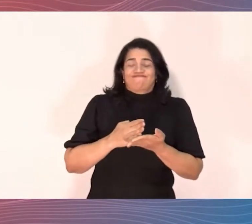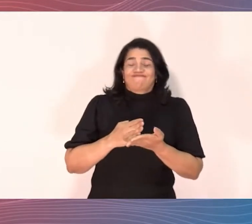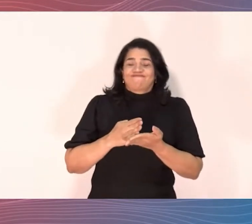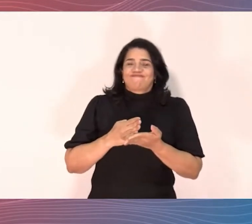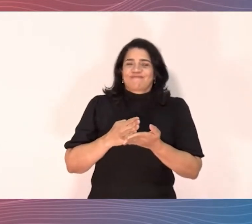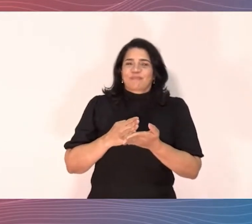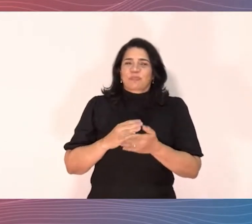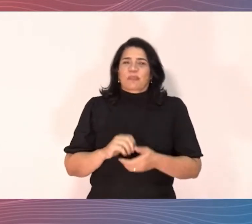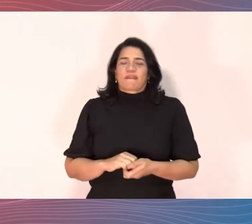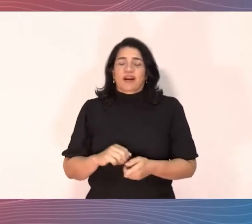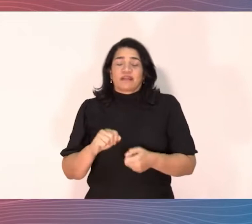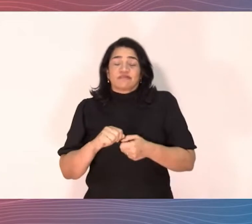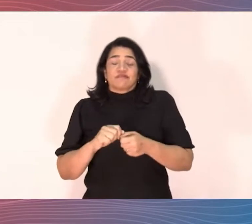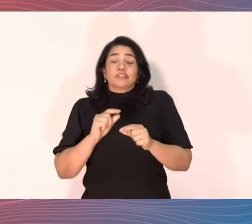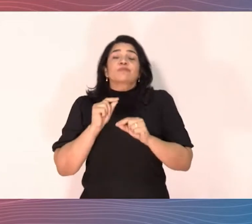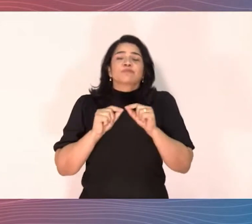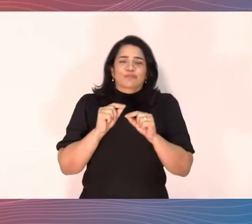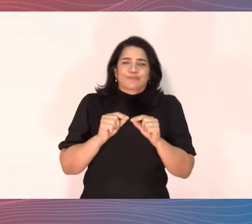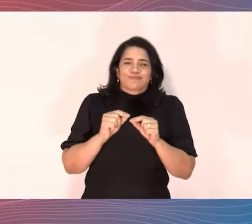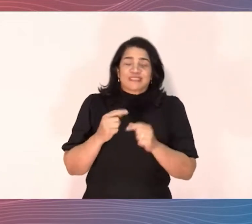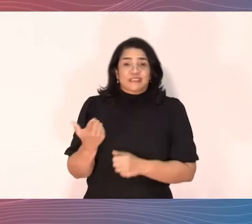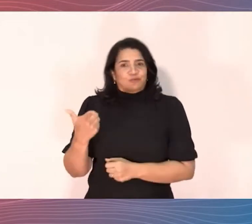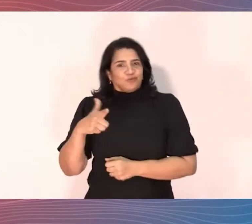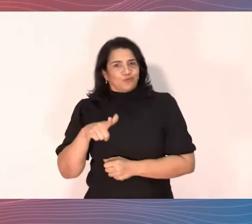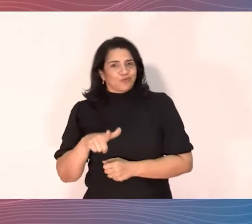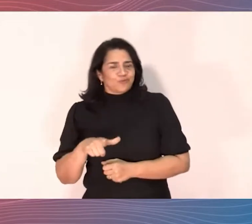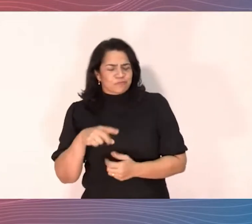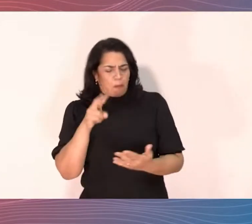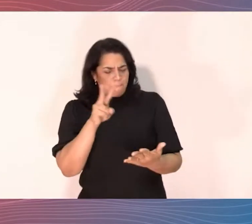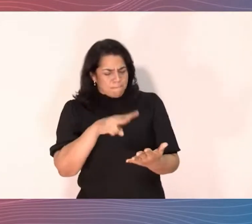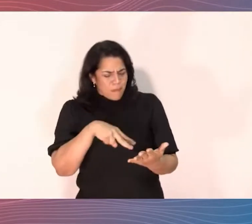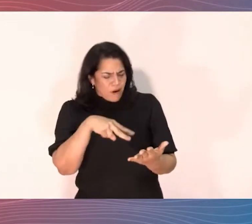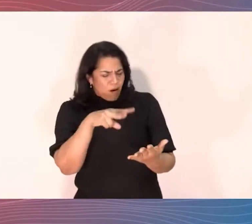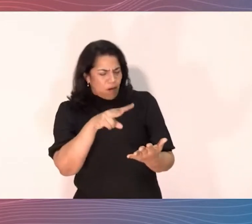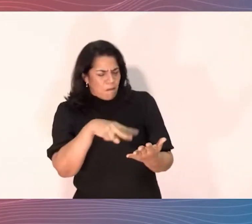ruminam a palavra. Depois de meia hora de ruminar a palavra, eles estão como um leão solto.